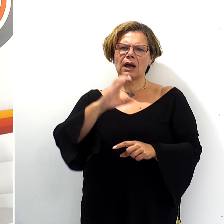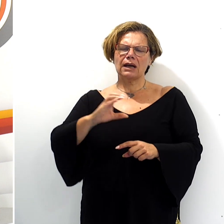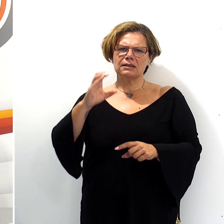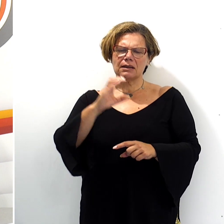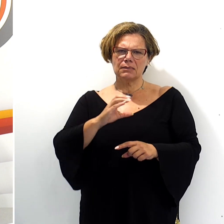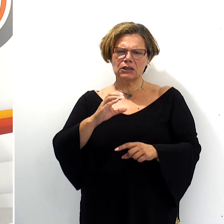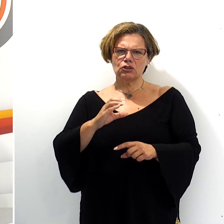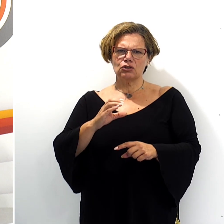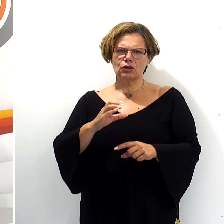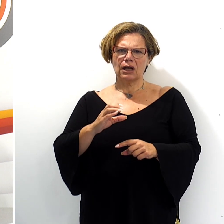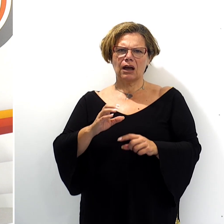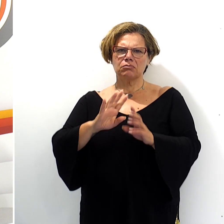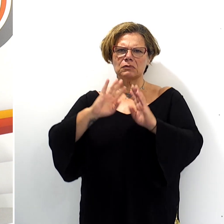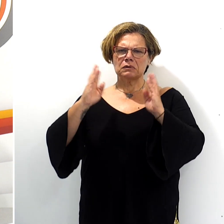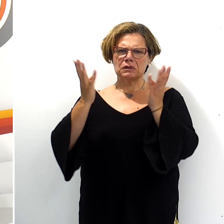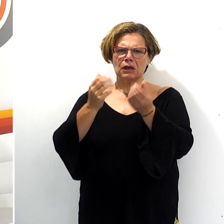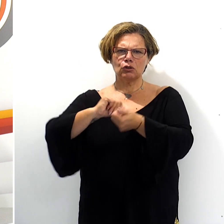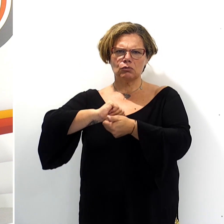gli impianti sportivi